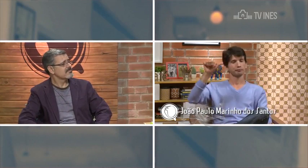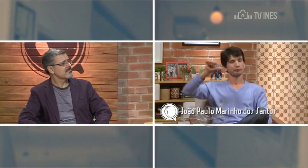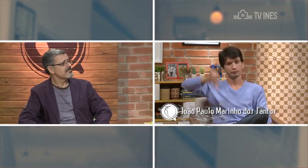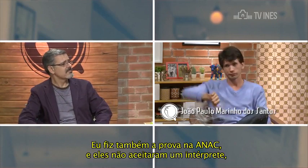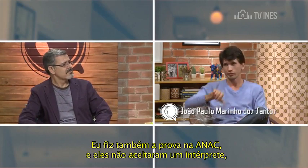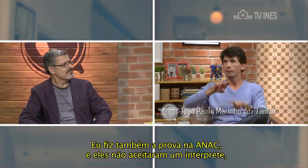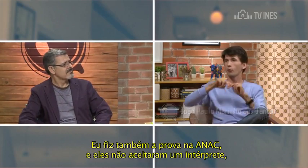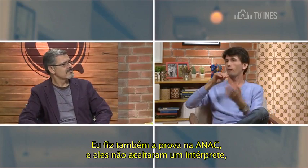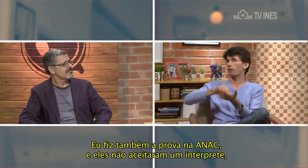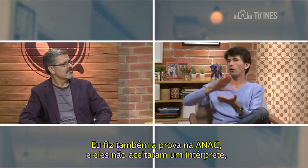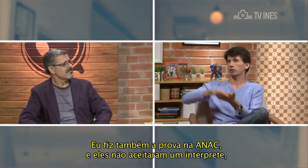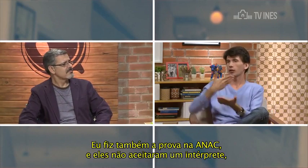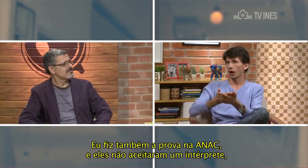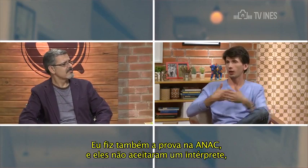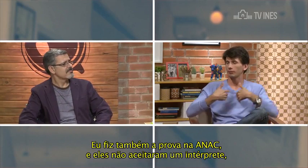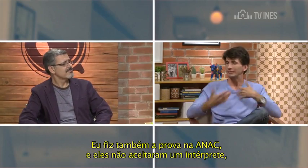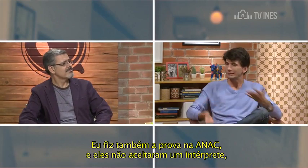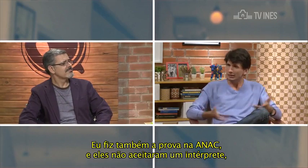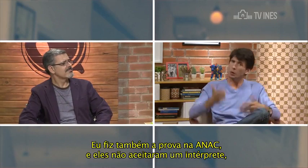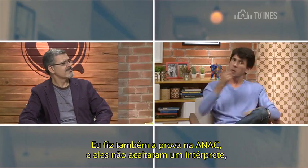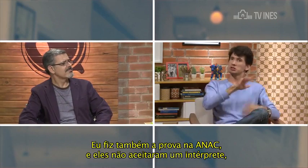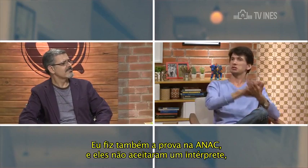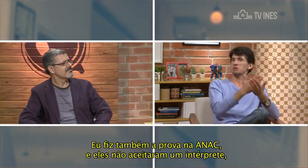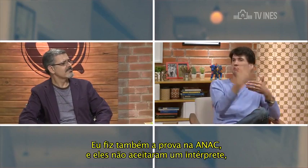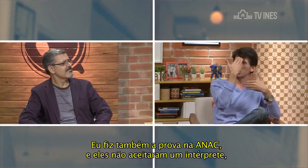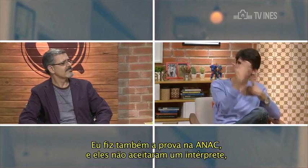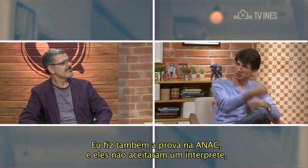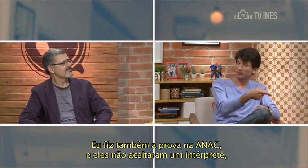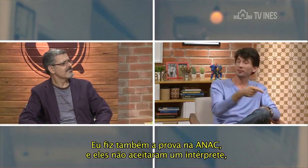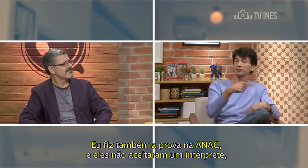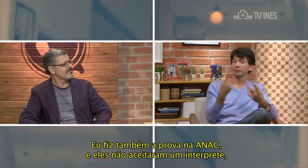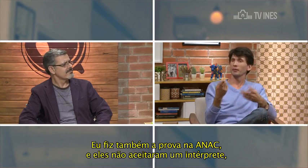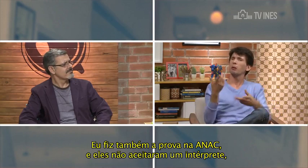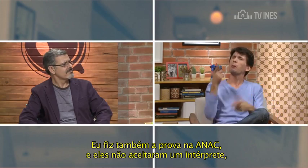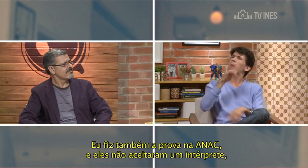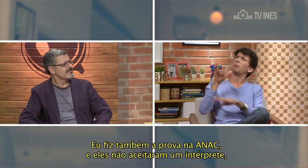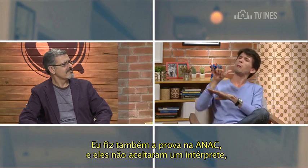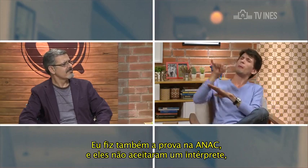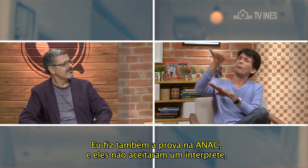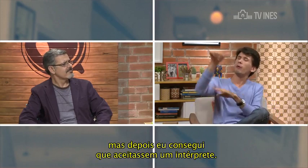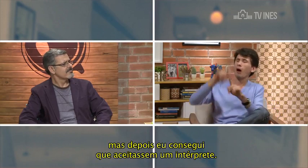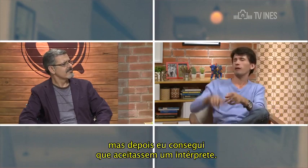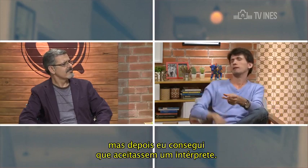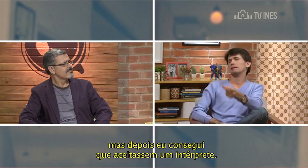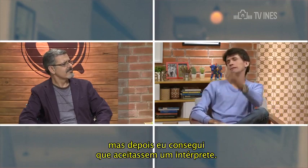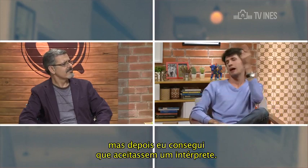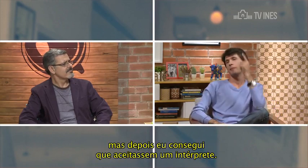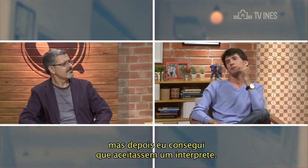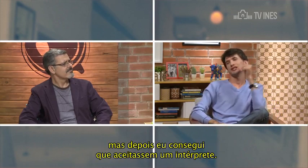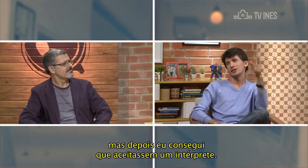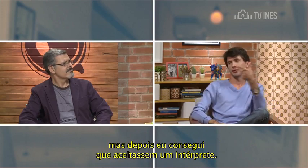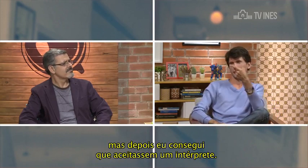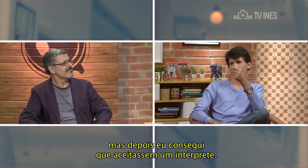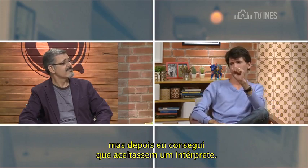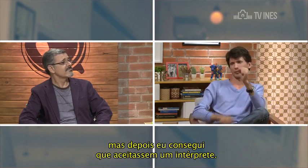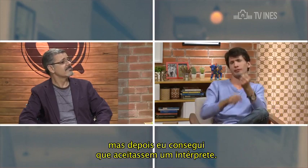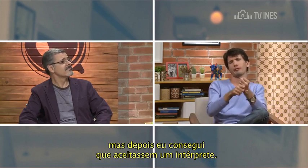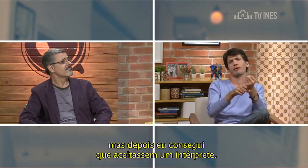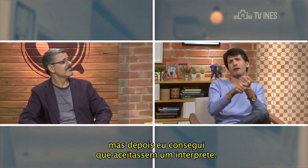e eu fiz também a prova nanak e Eles não aceitaram o intérprete mas depois eu consegui que aceitassem o intérprete